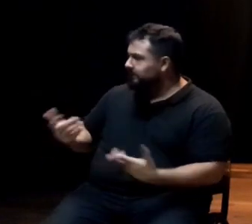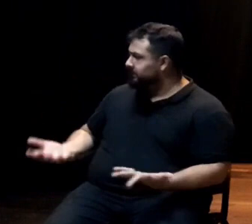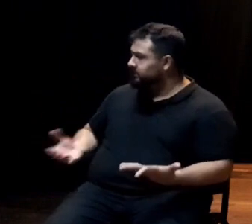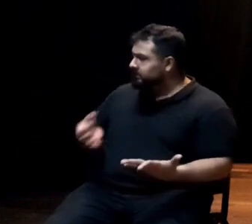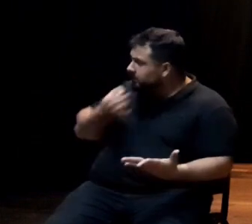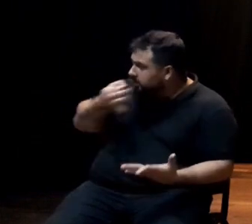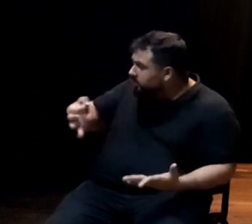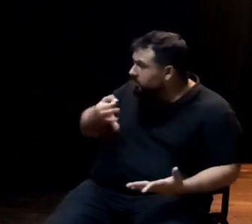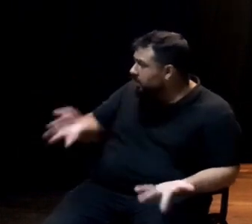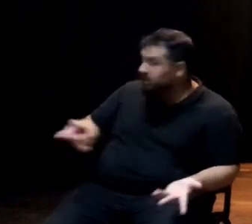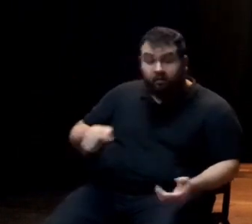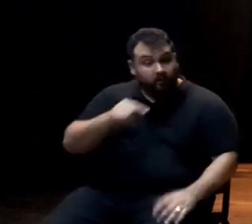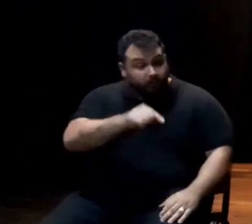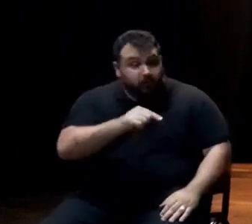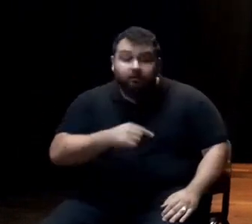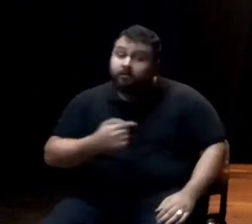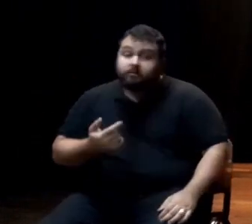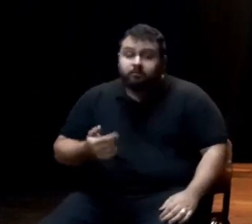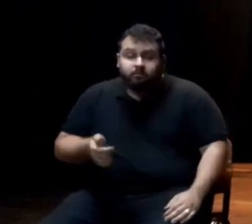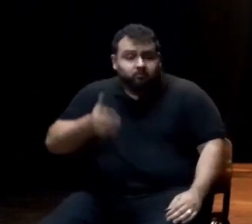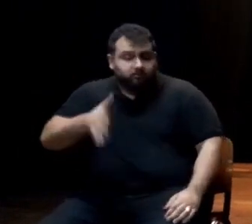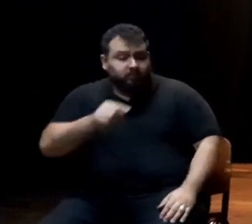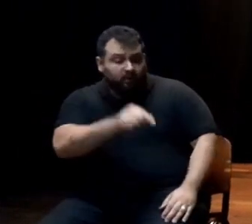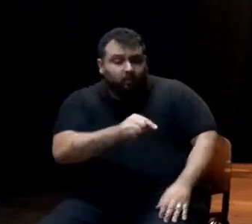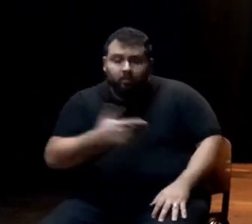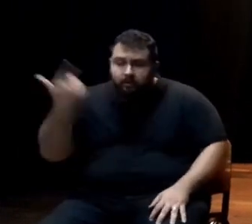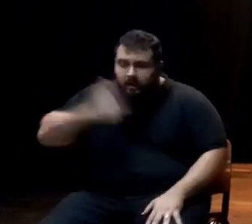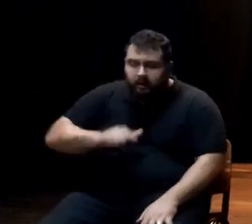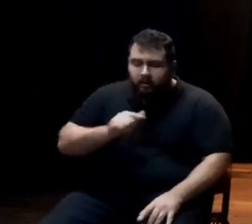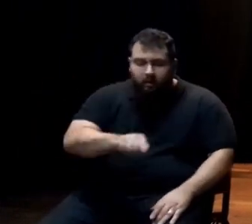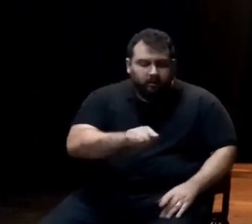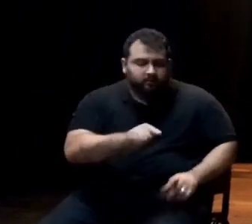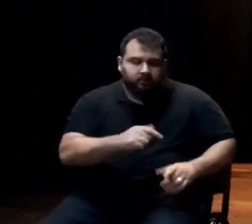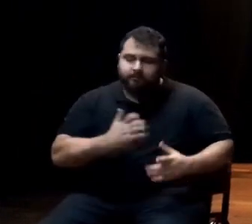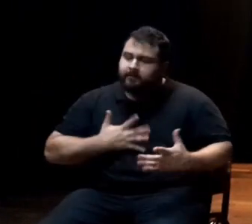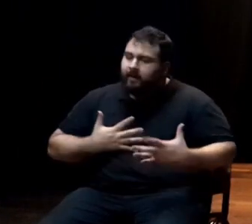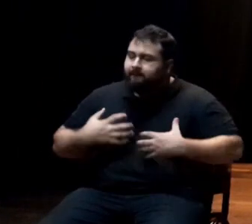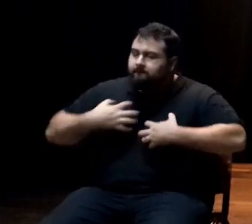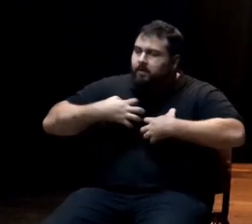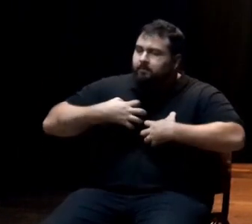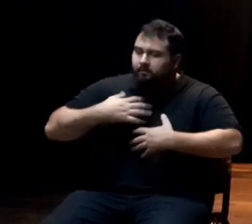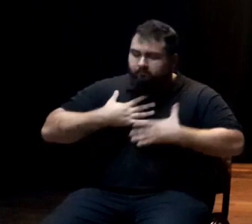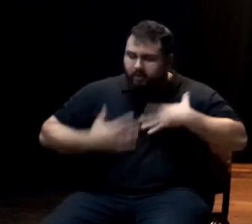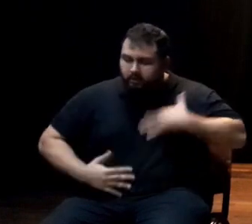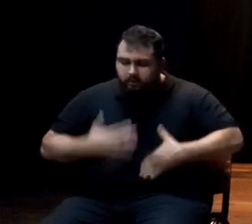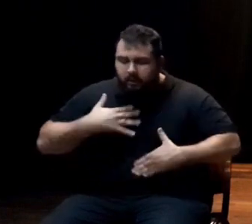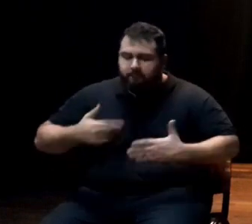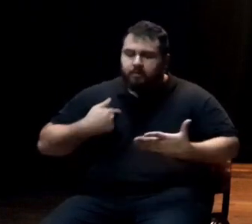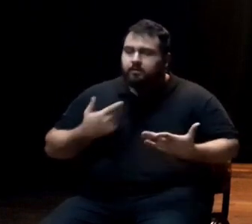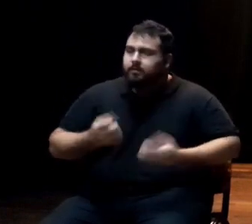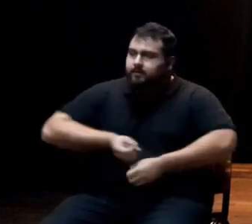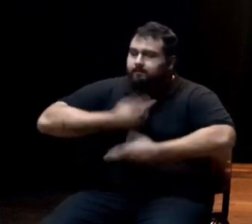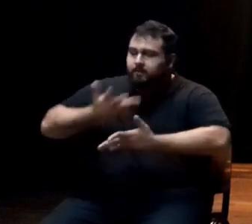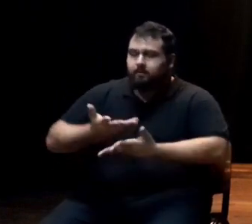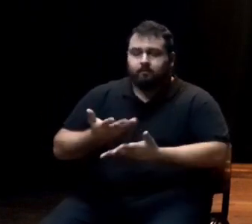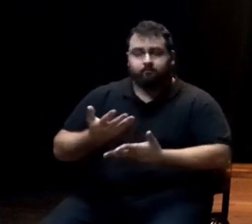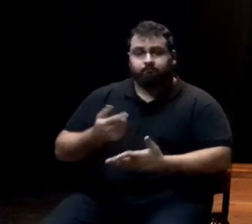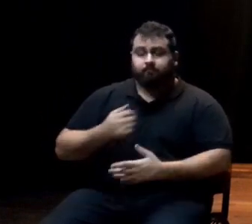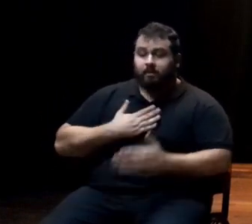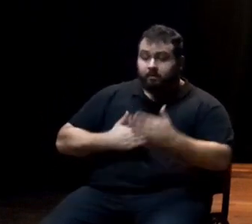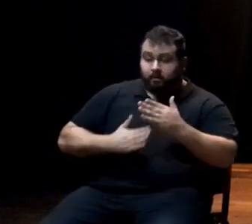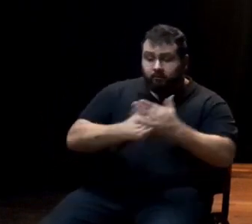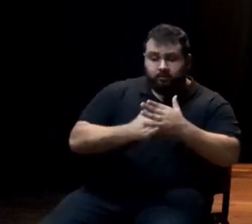porque vocês já estão, de alguma maneira, traduzindo com gestos de vocês. E aí foi quando eu comecei a tentar para esses limites, né? Entre